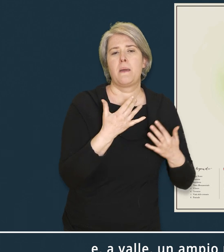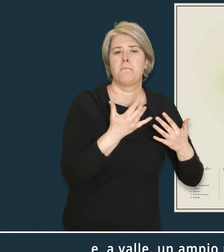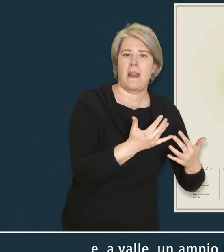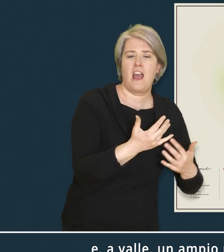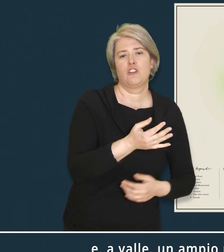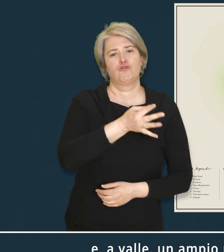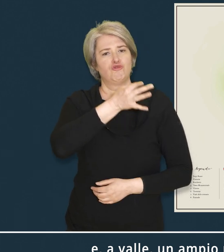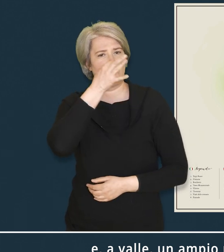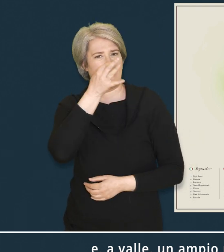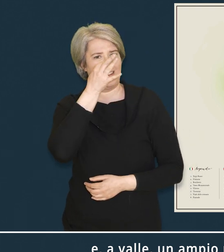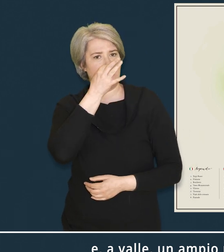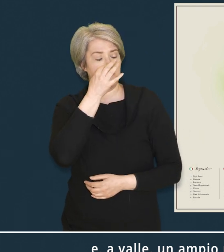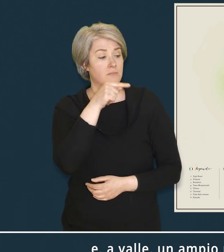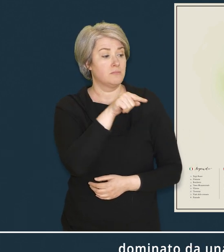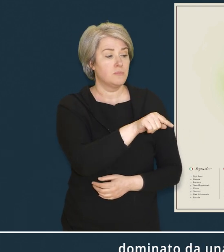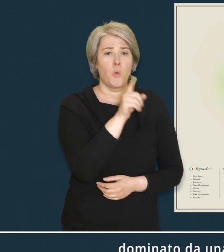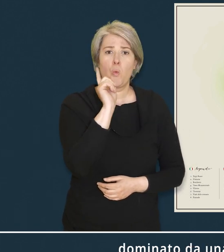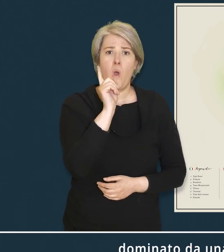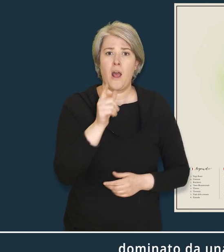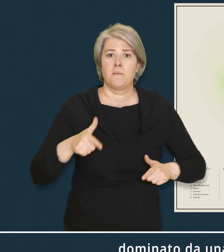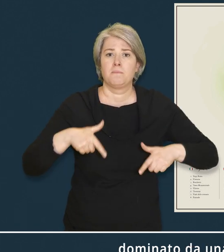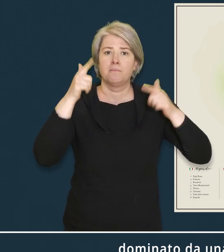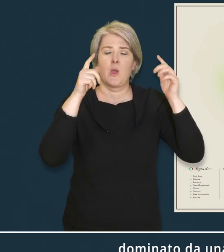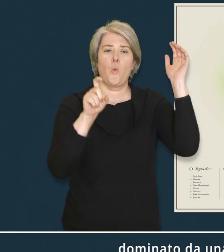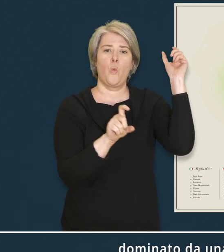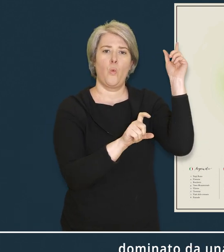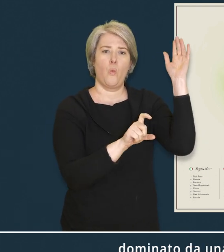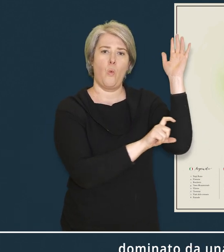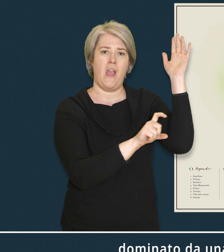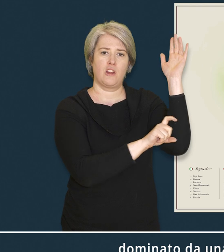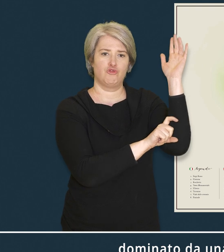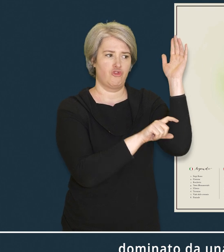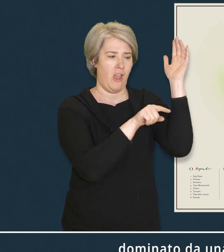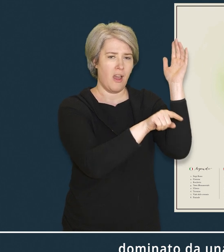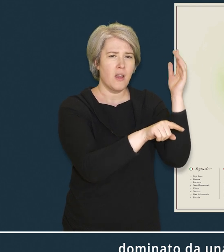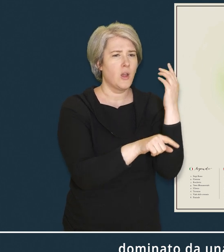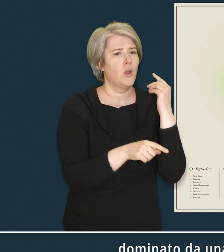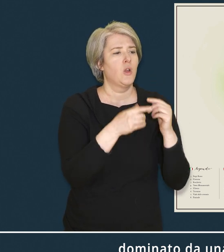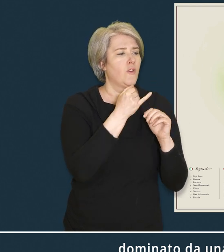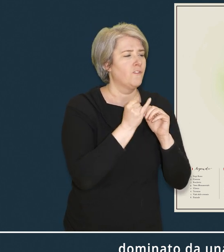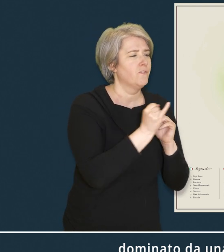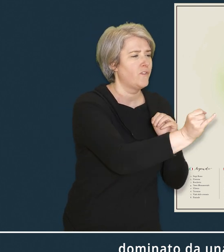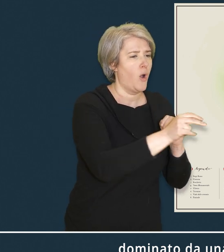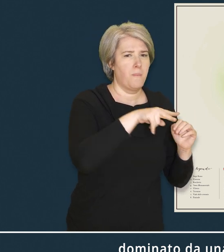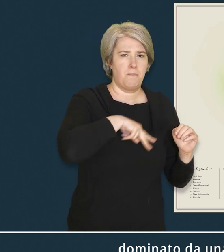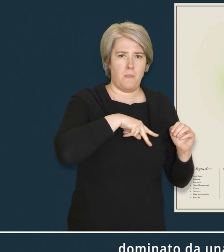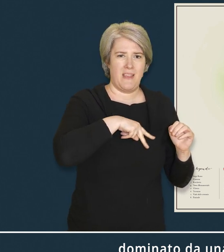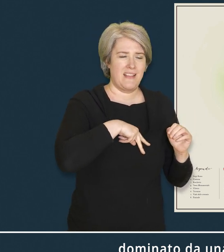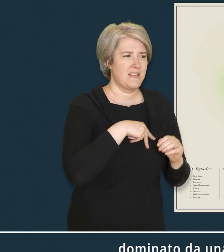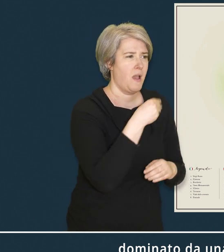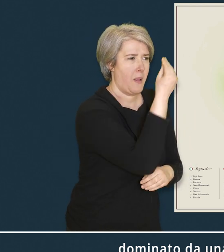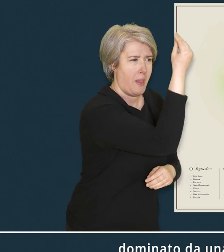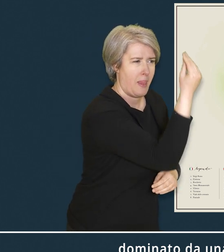tradizionale Pra Jardin, dominato da una quercia che segna il confine estremo della